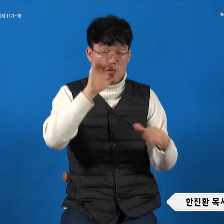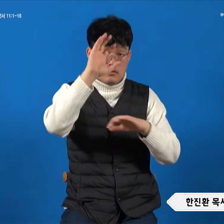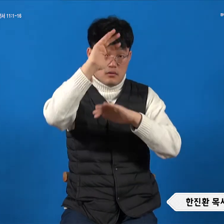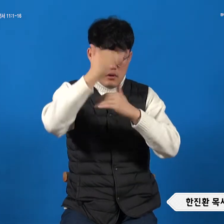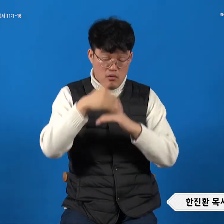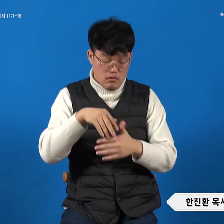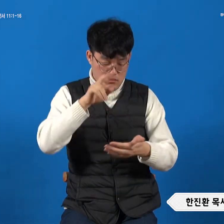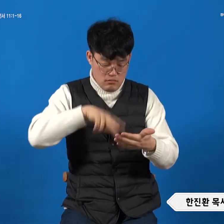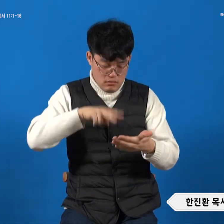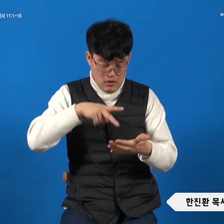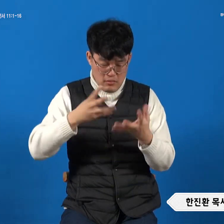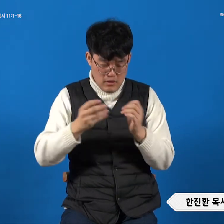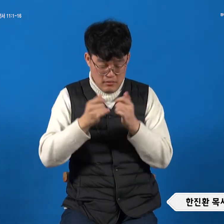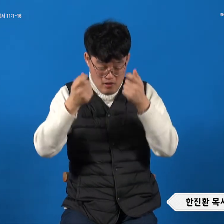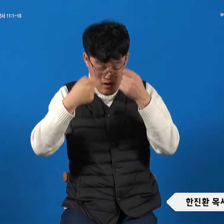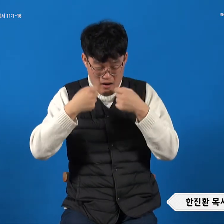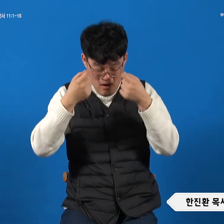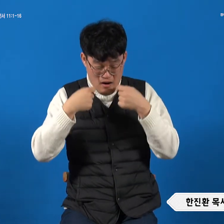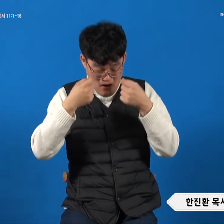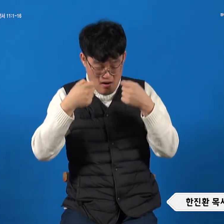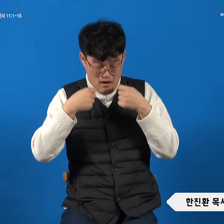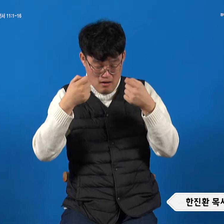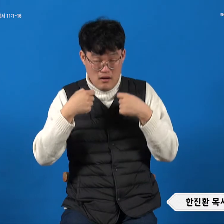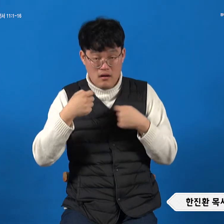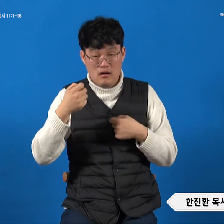많은 사람들이 눈시울을 붉혔습니다.